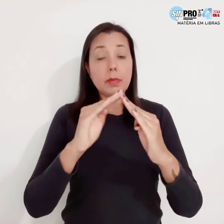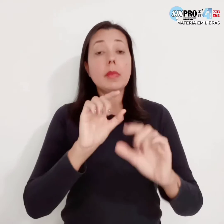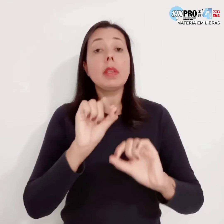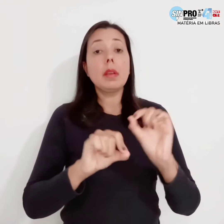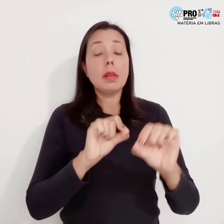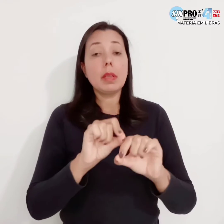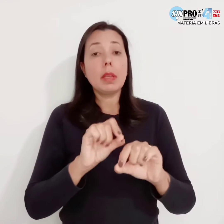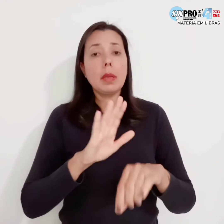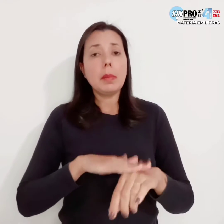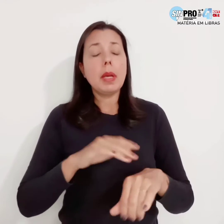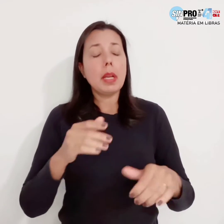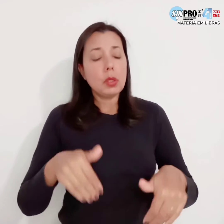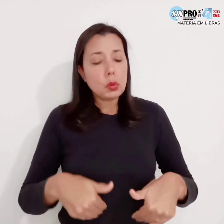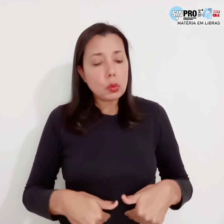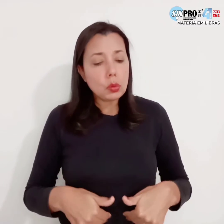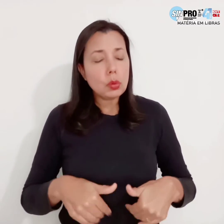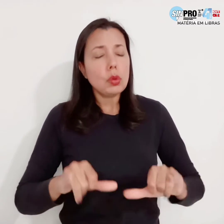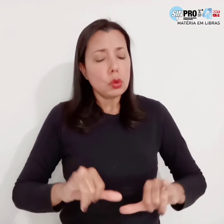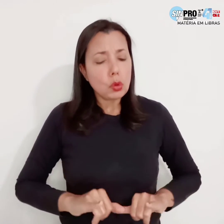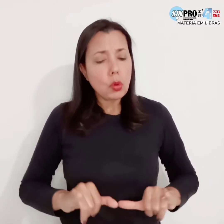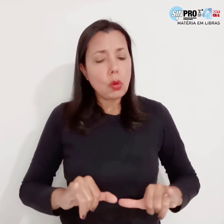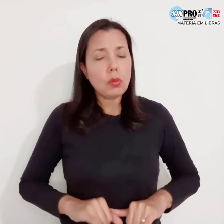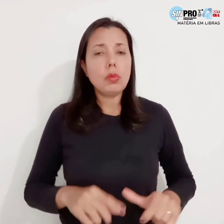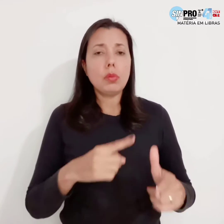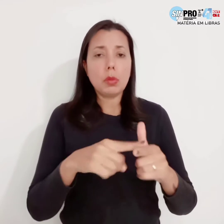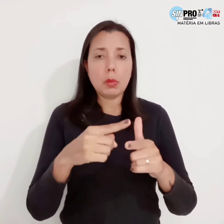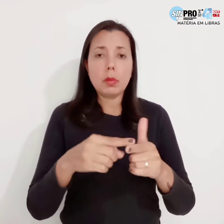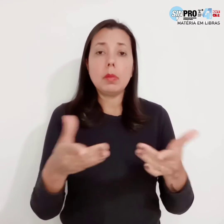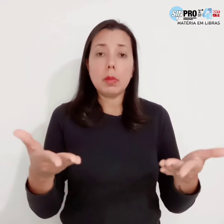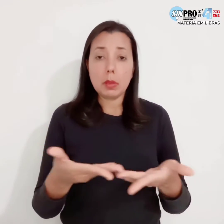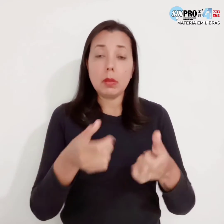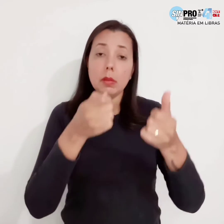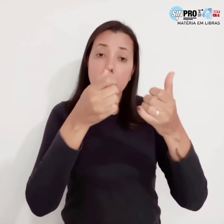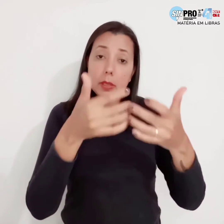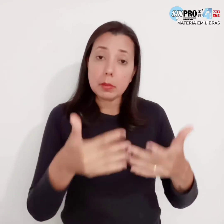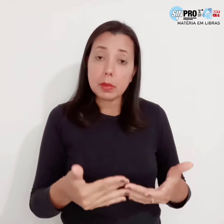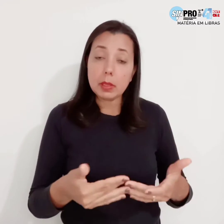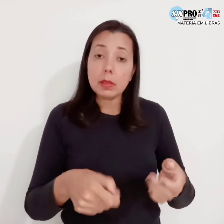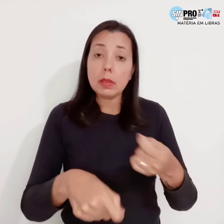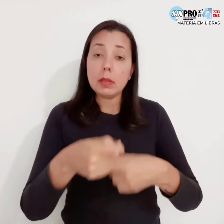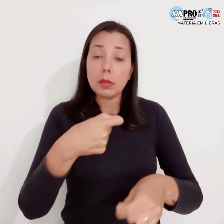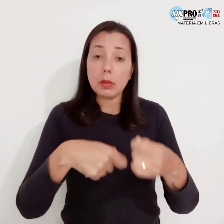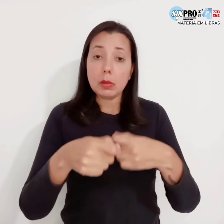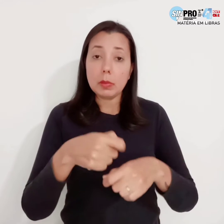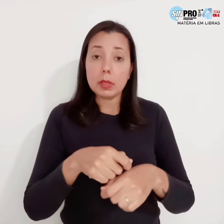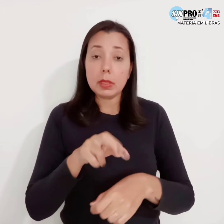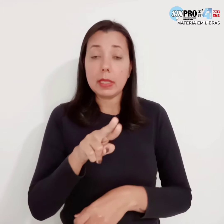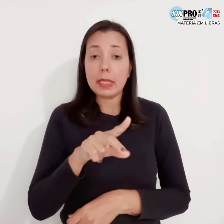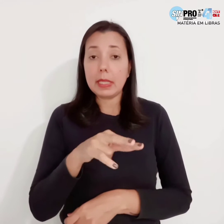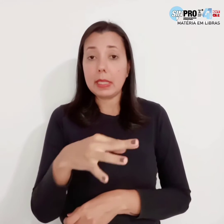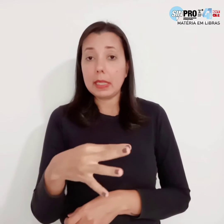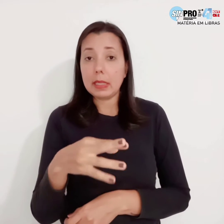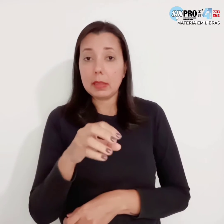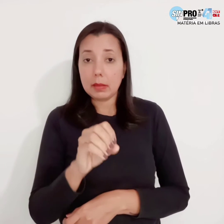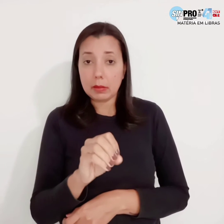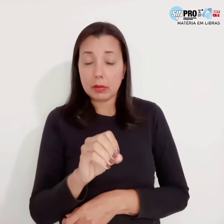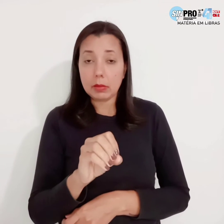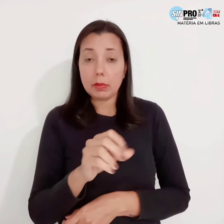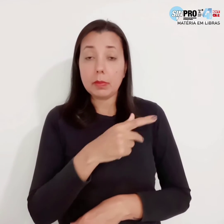quem mais sofre na crise, explica o economista Renato Meirelles,